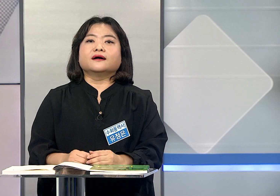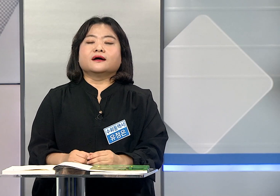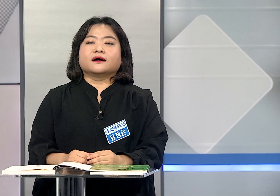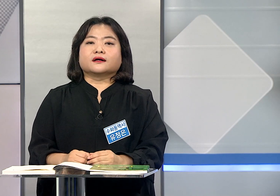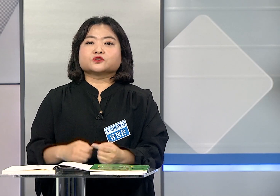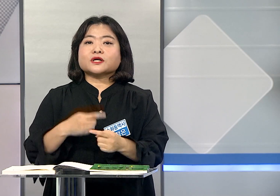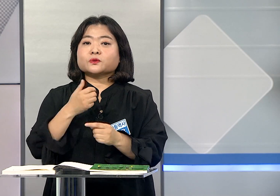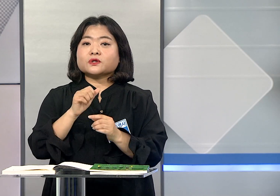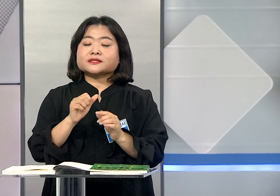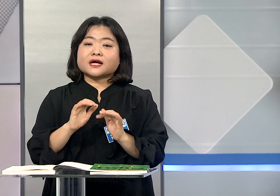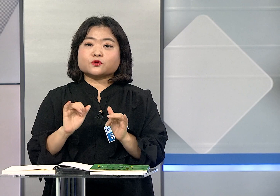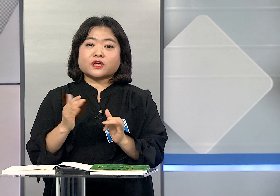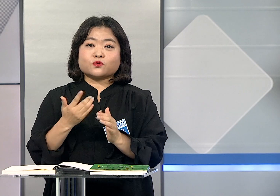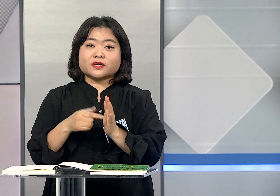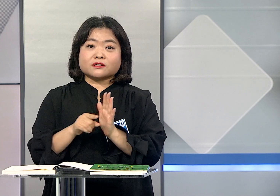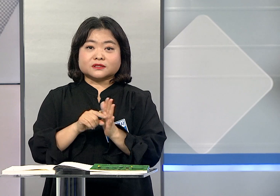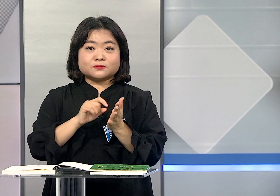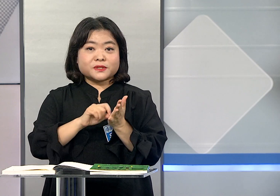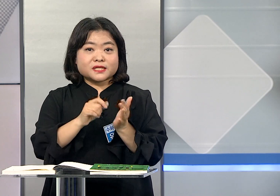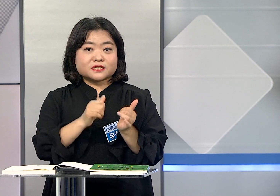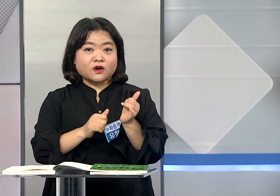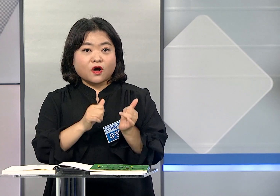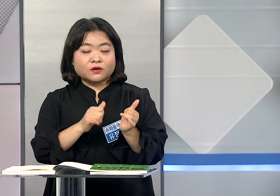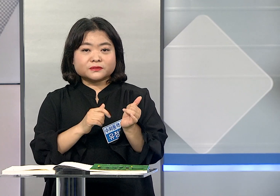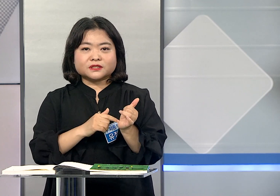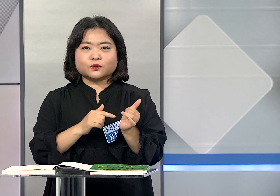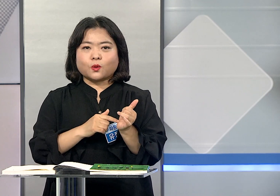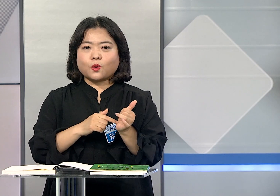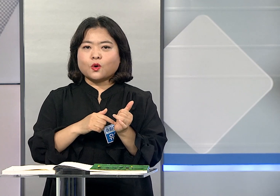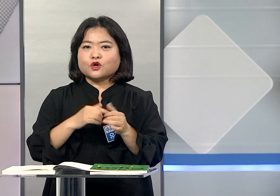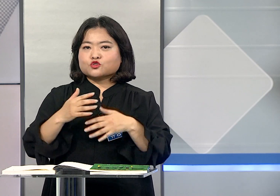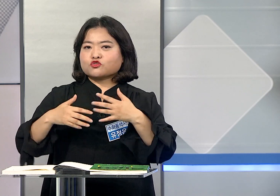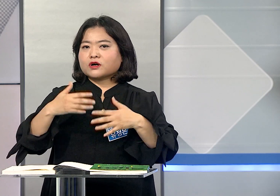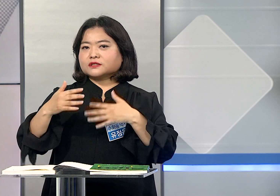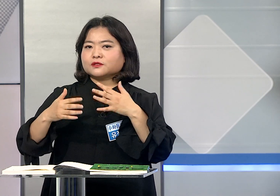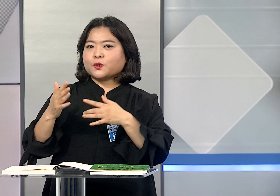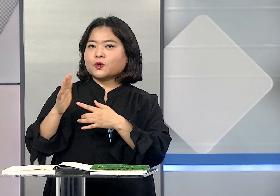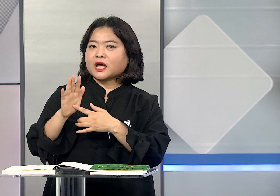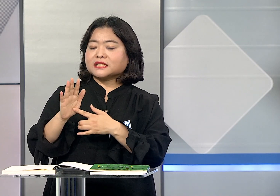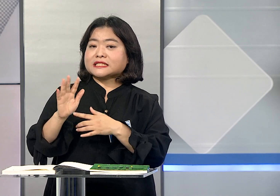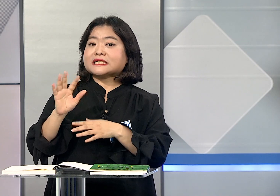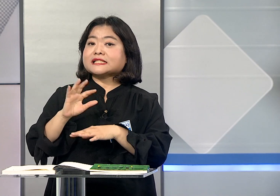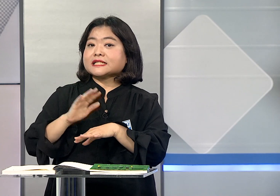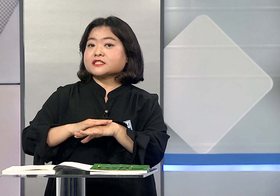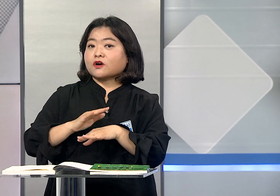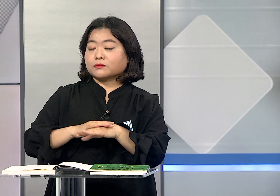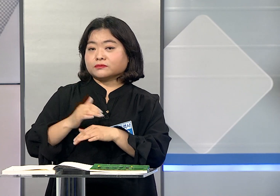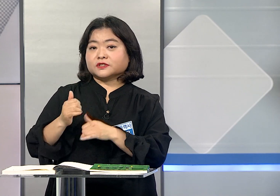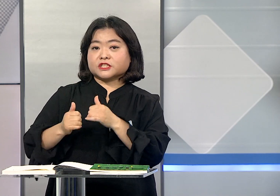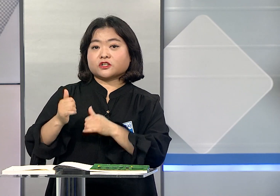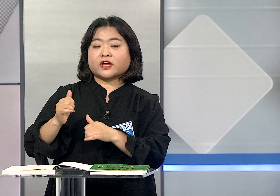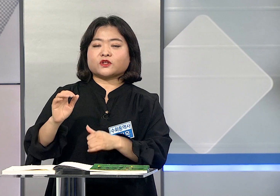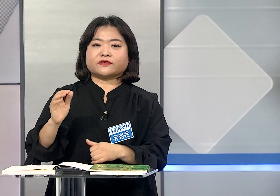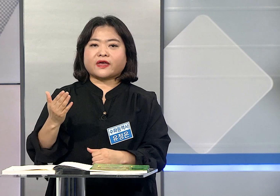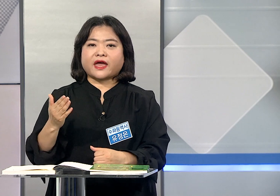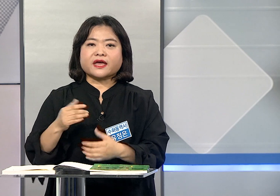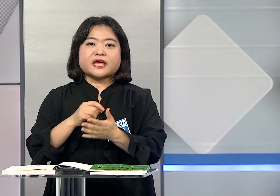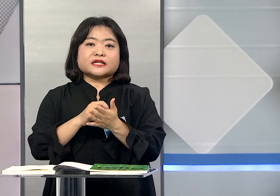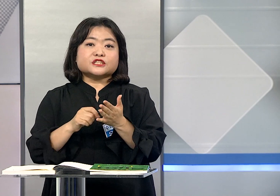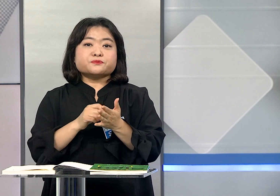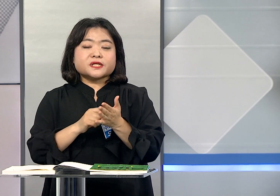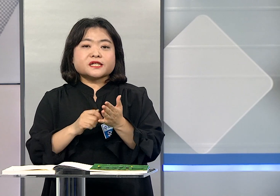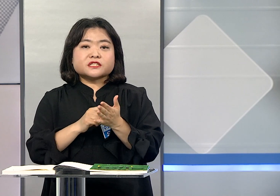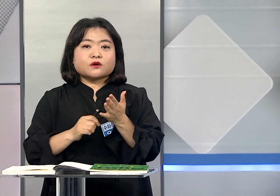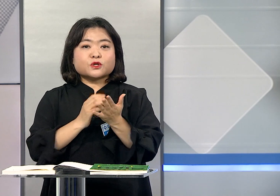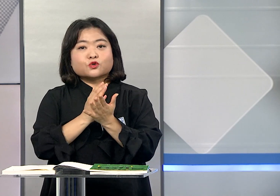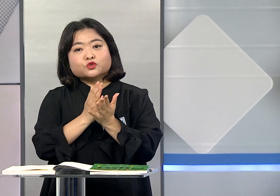기초입니다. 수화통역사가 되기 위해서는 필기시험 그리고 수어를 표현하는 실기시험을 치러야 되는데,